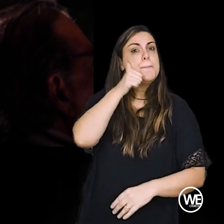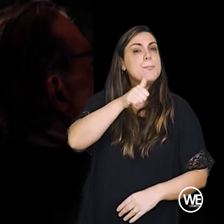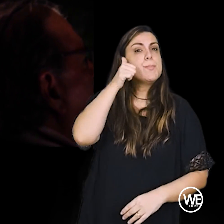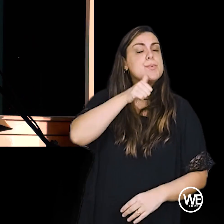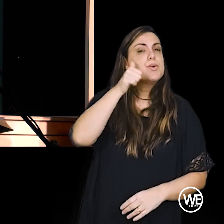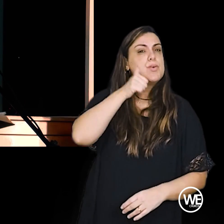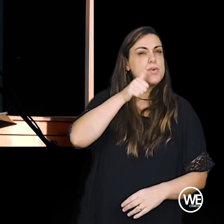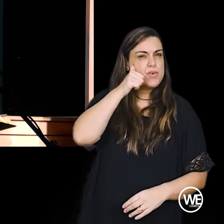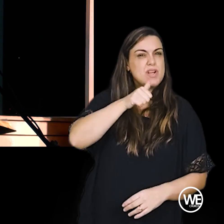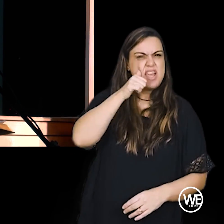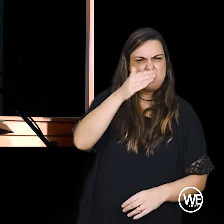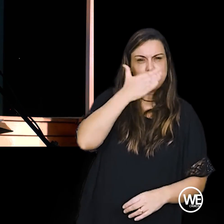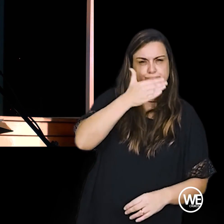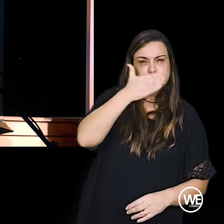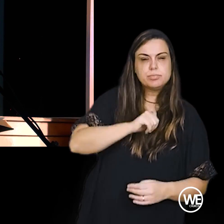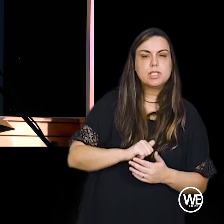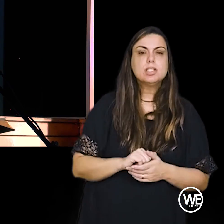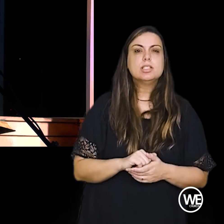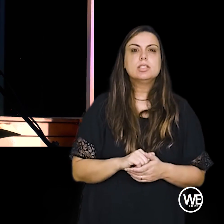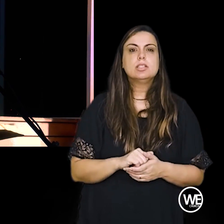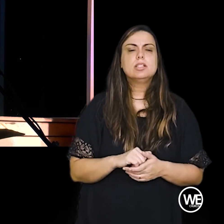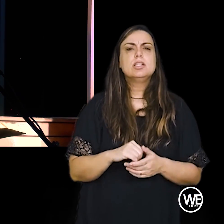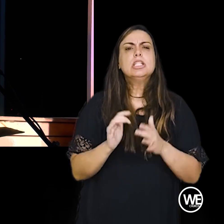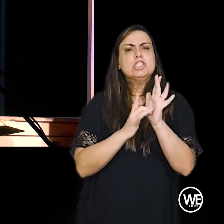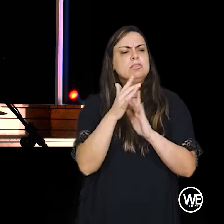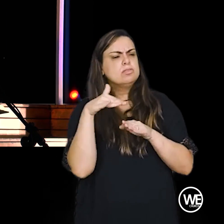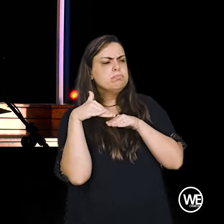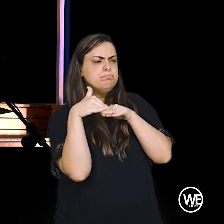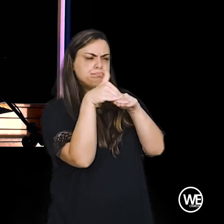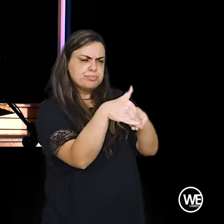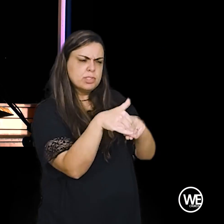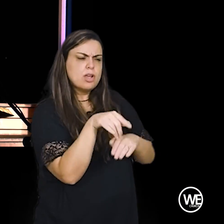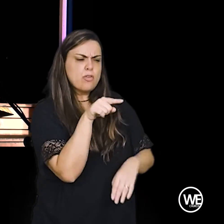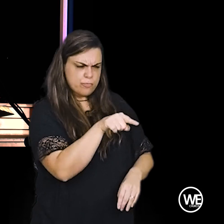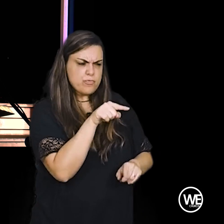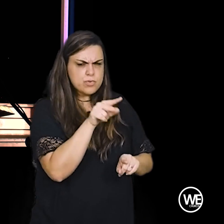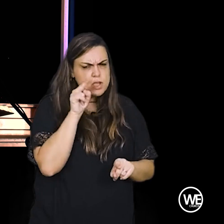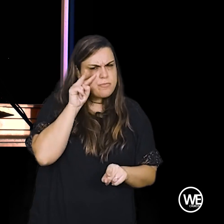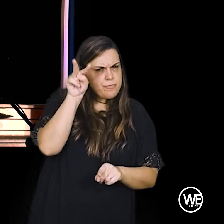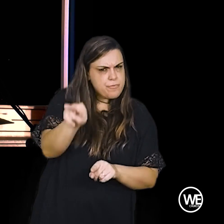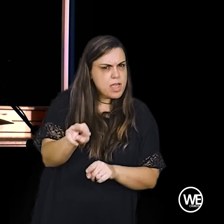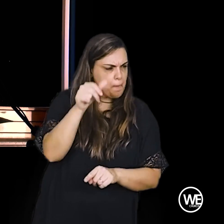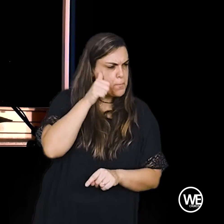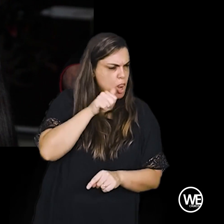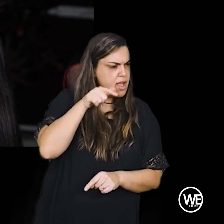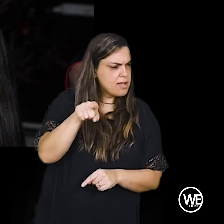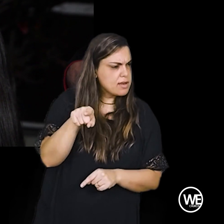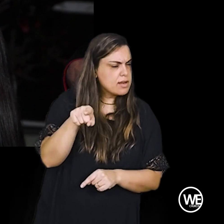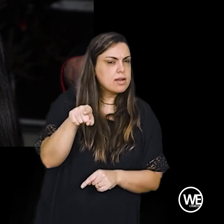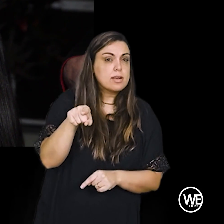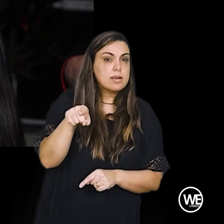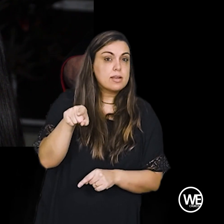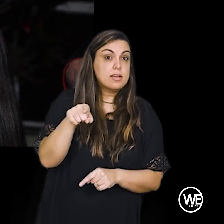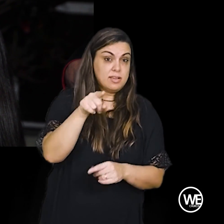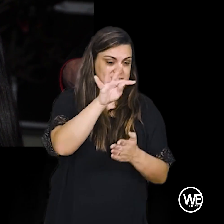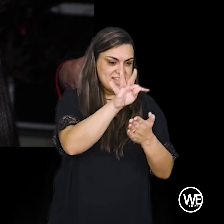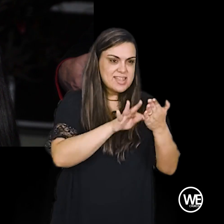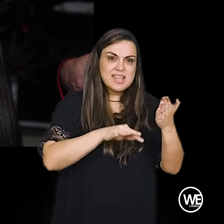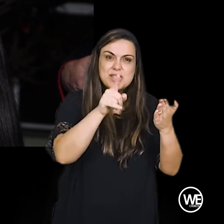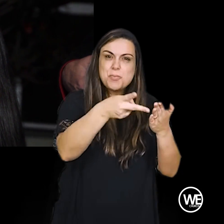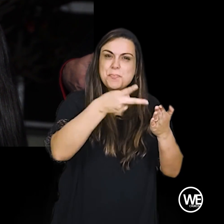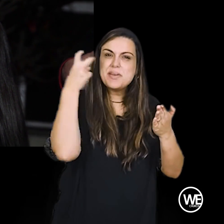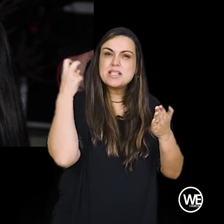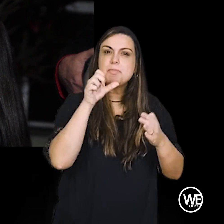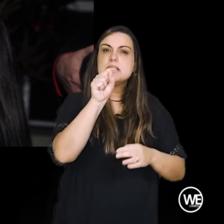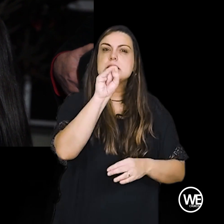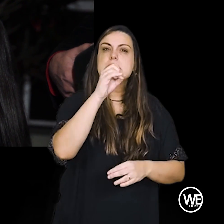caráter duvidoso. E aí Jesus olhou para Simão e perguntou, Simão, você vê essa mulher? E quando você olha para o texto, você vai